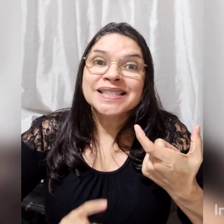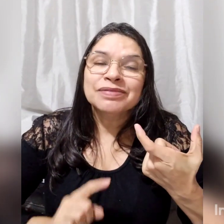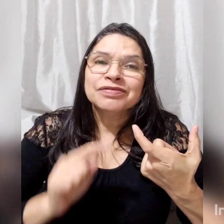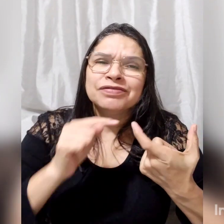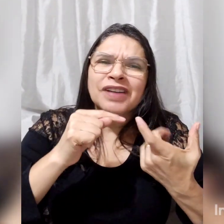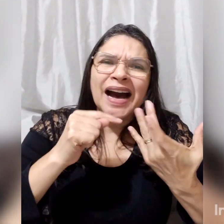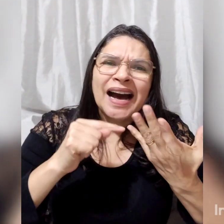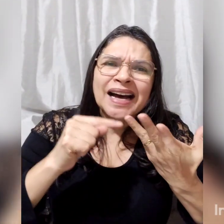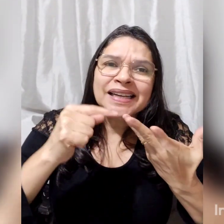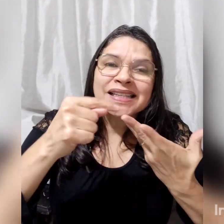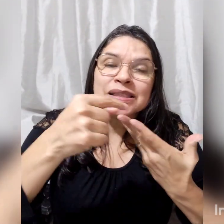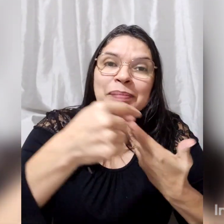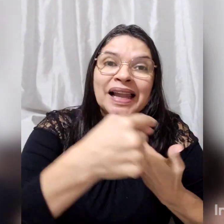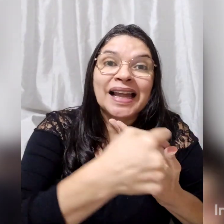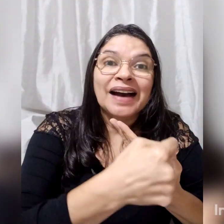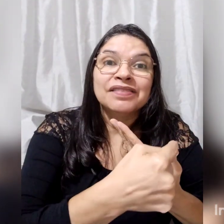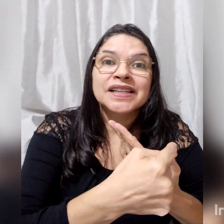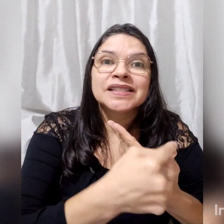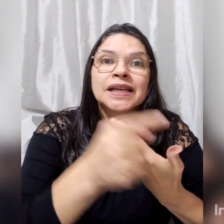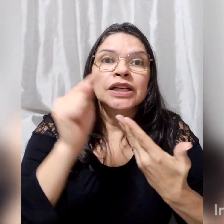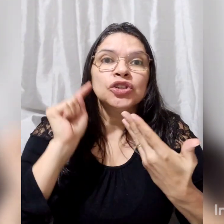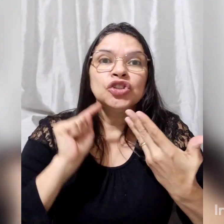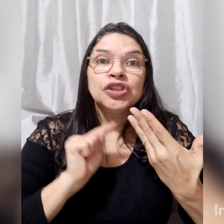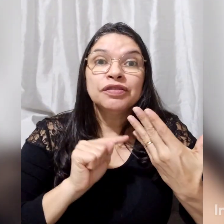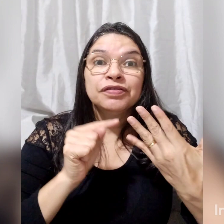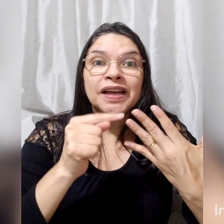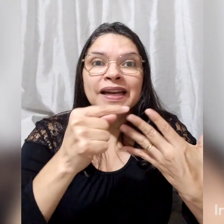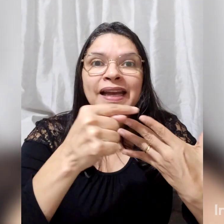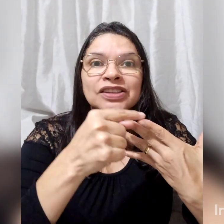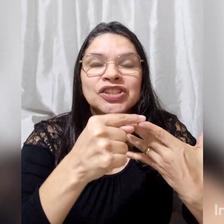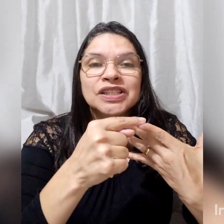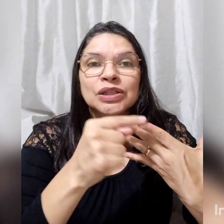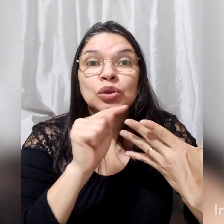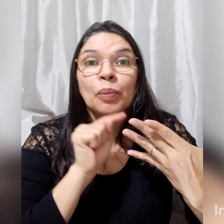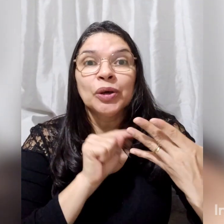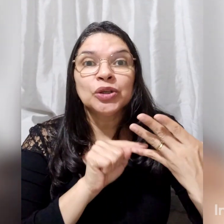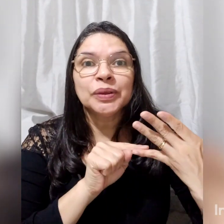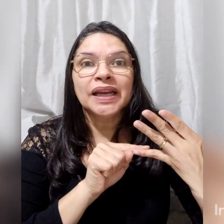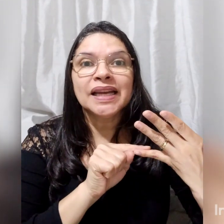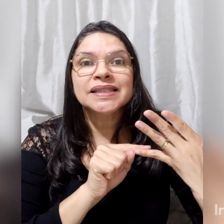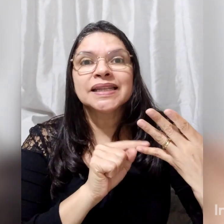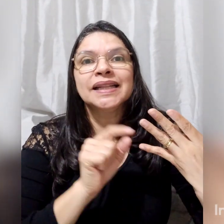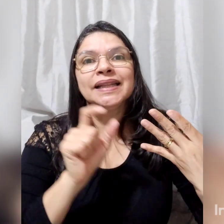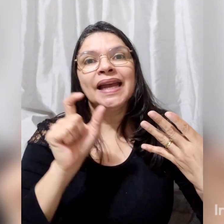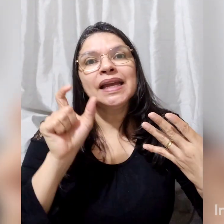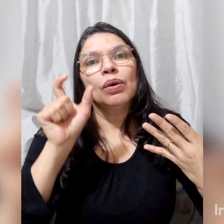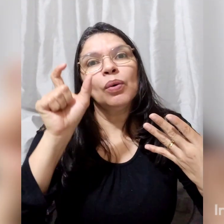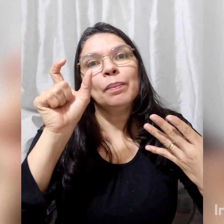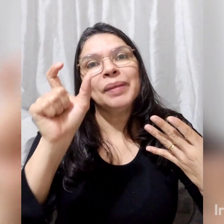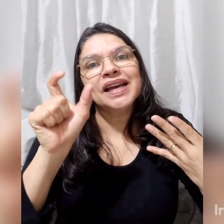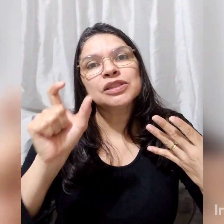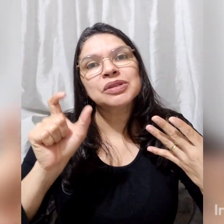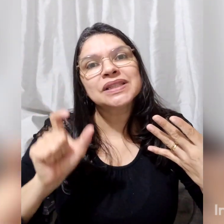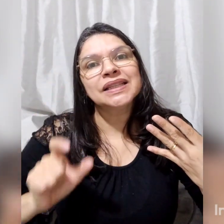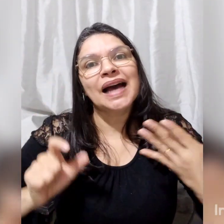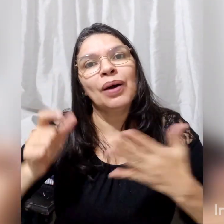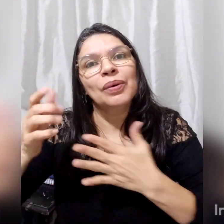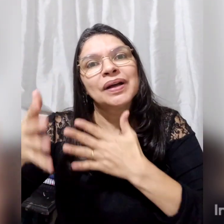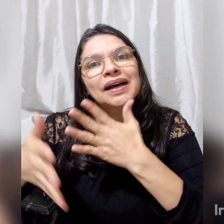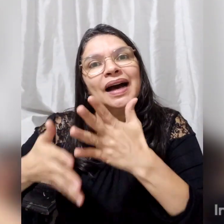palavras, várias palavras diferentes no português que tem o mesmo sinal